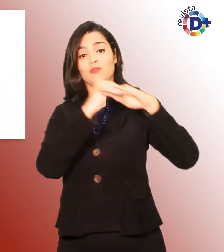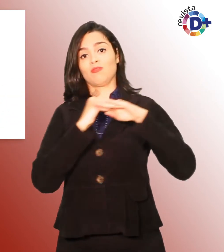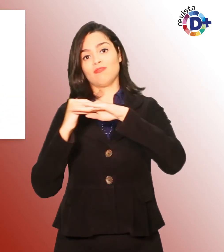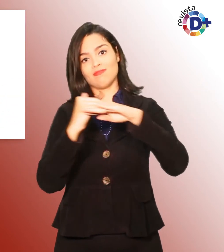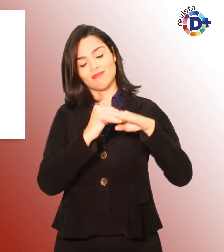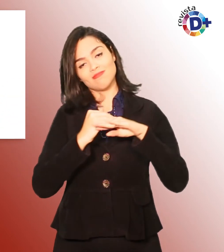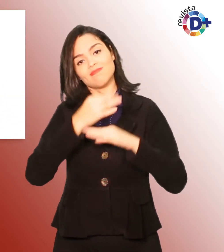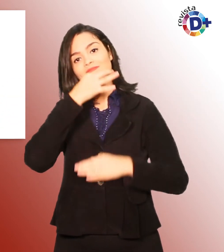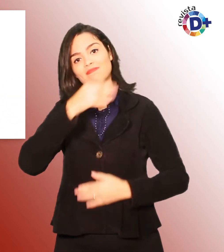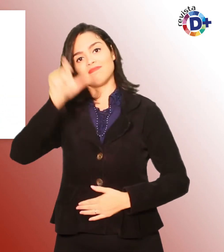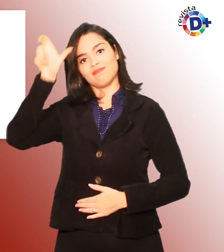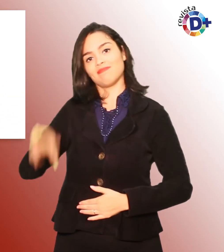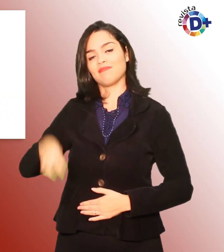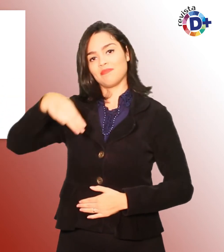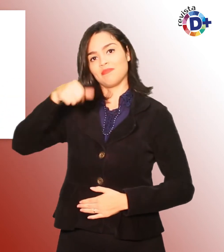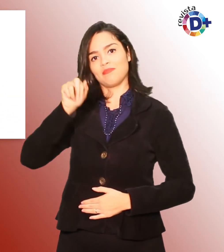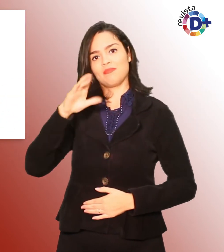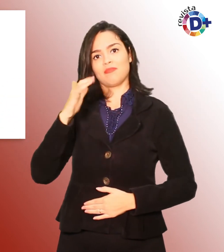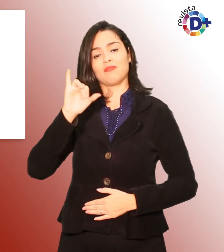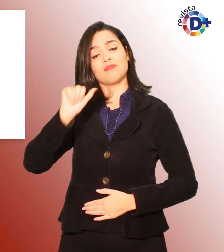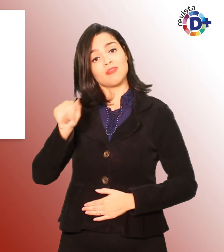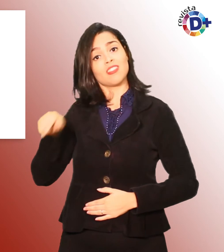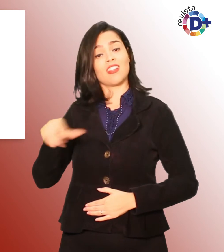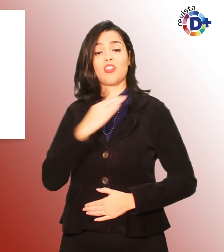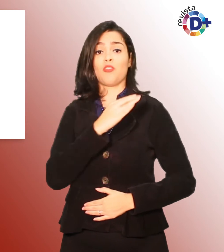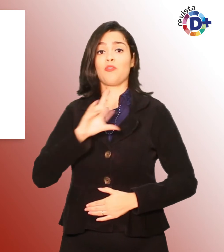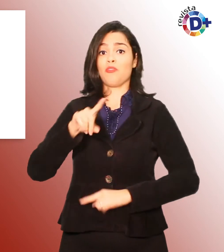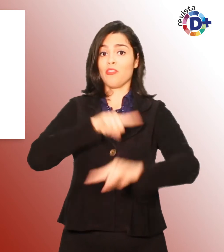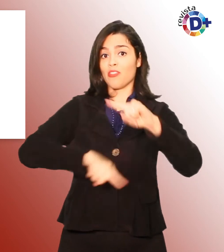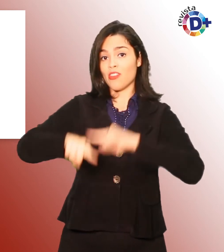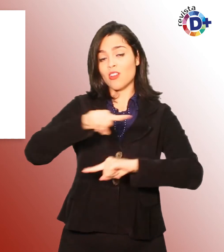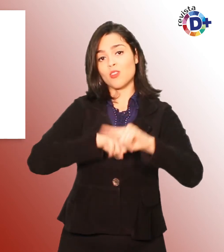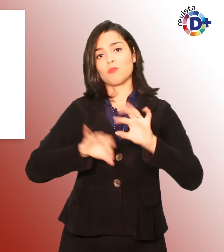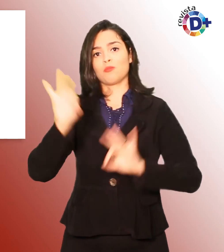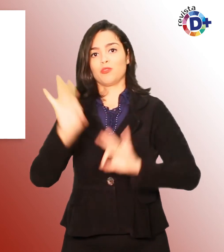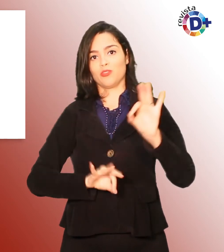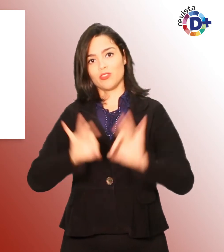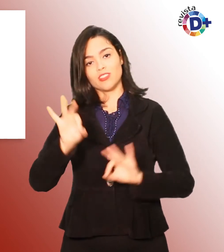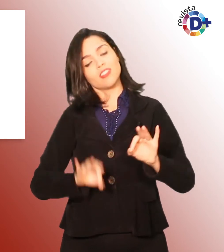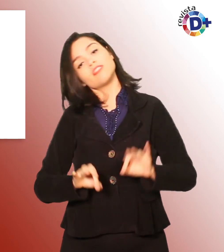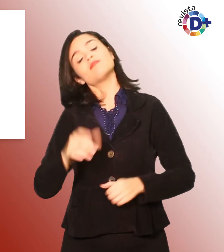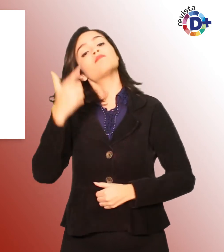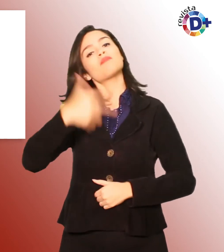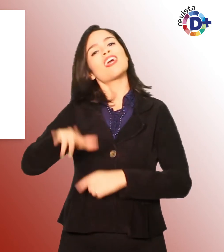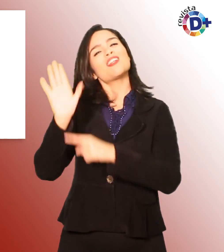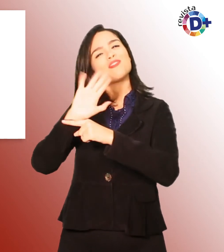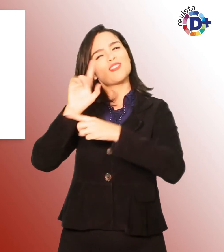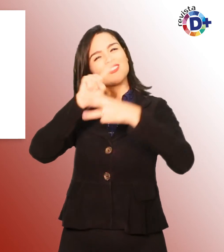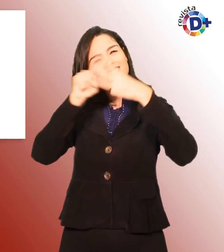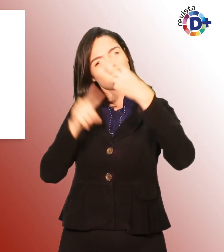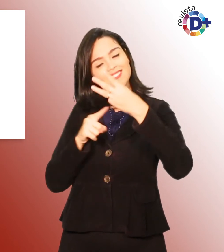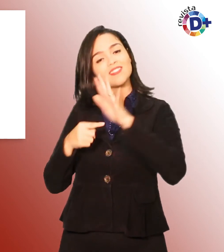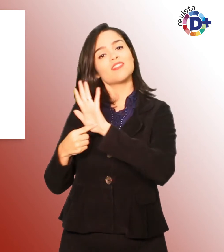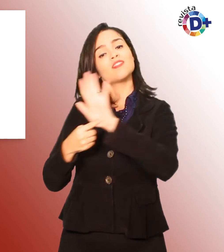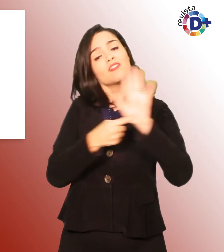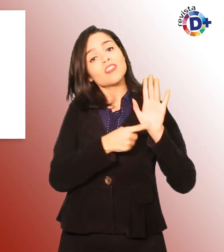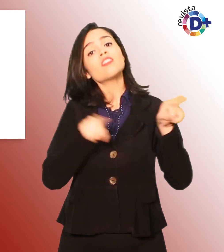uma das coordenadoras do projeto além dos vídeos será uma apresentação cultural da